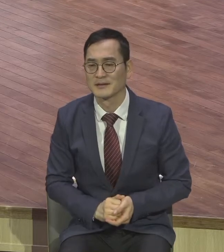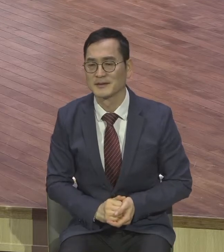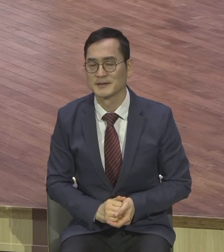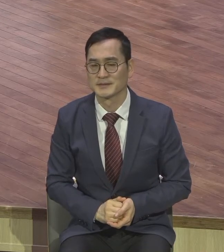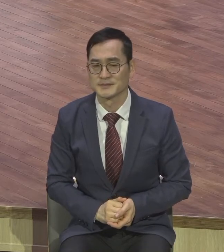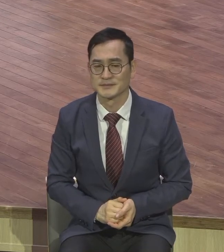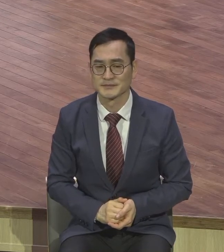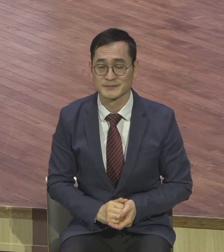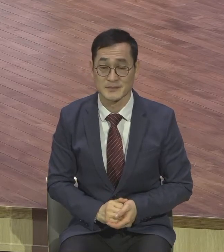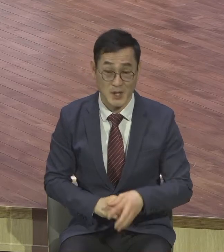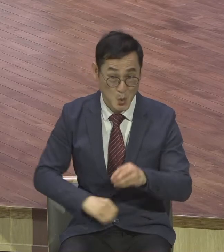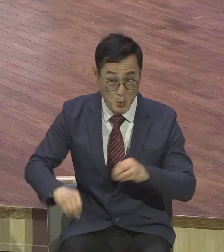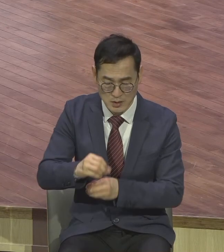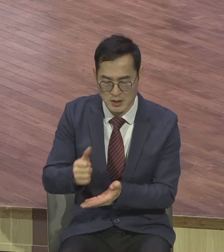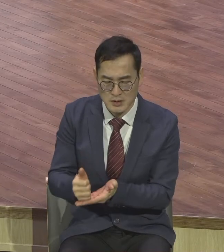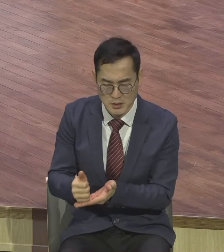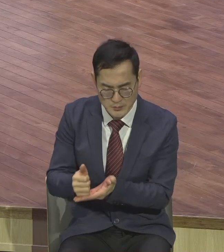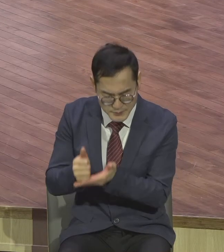섬기는 자가 되고